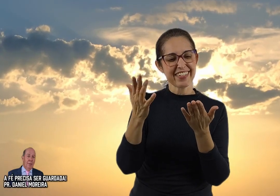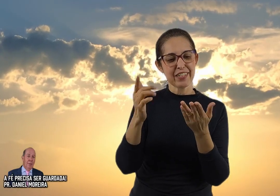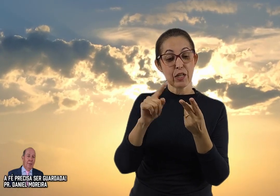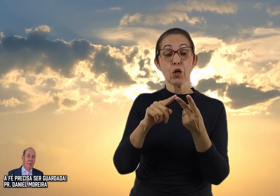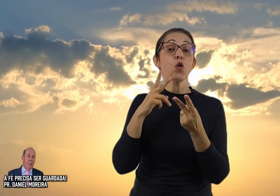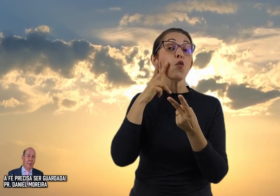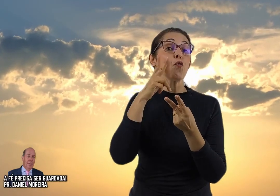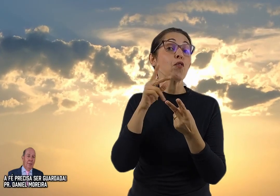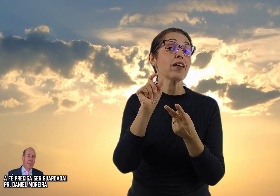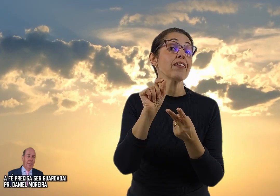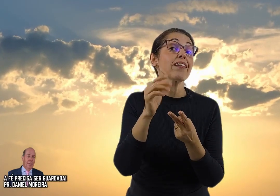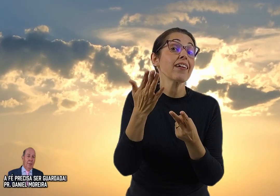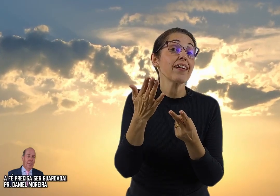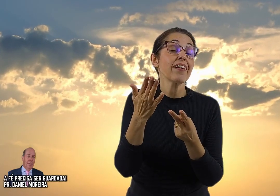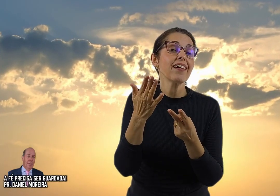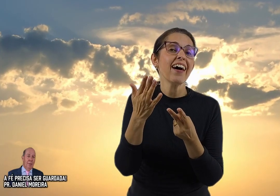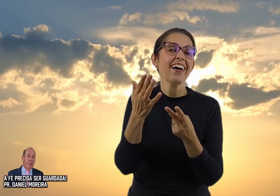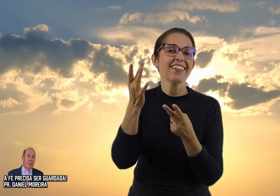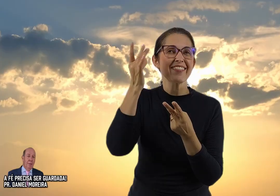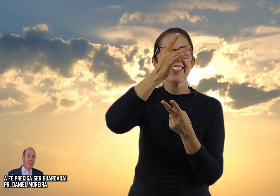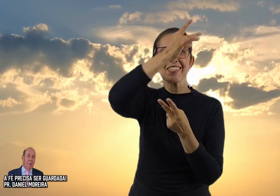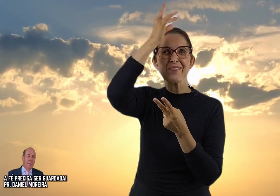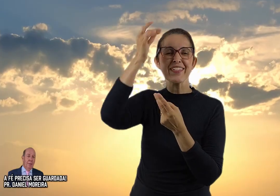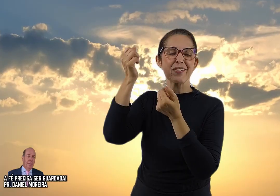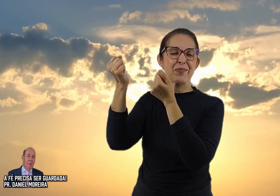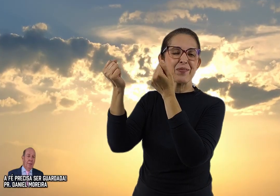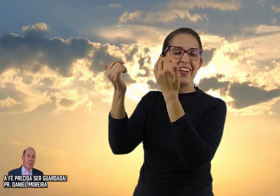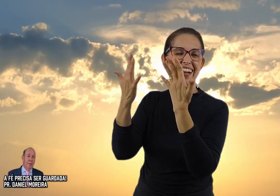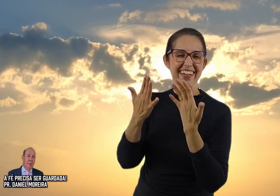E o vinho, bênção do Espírito.